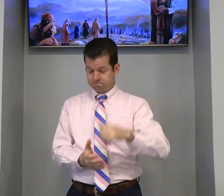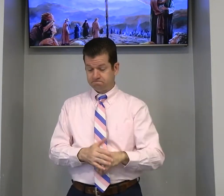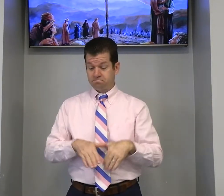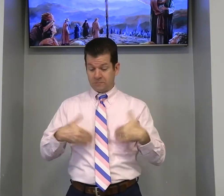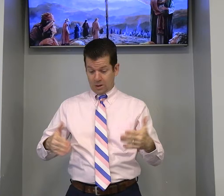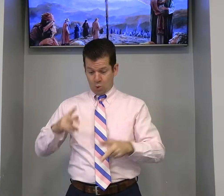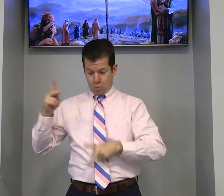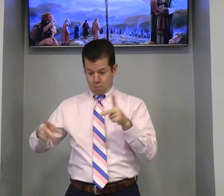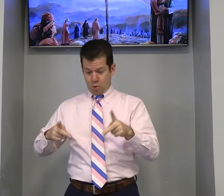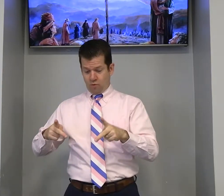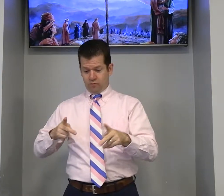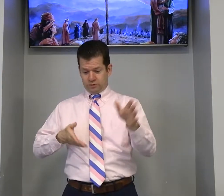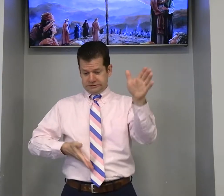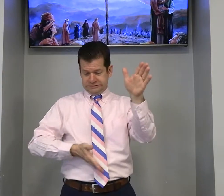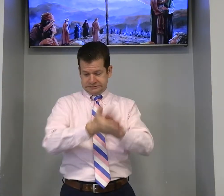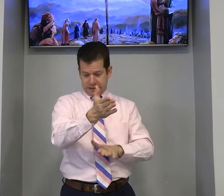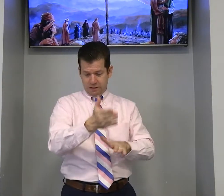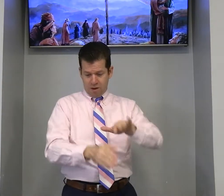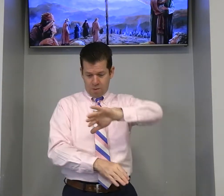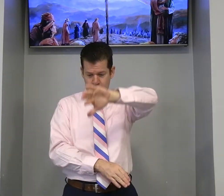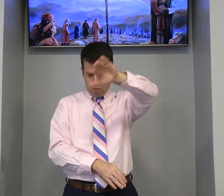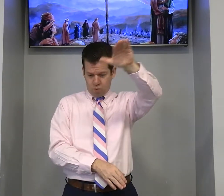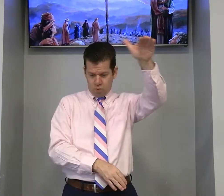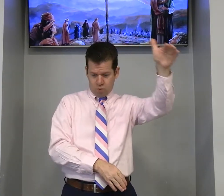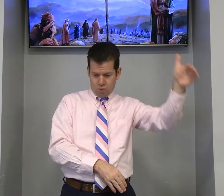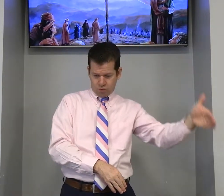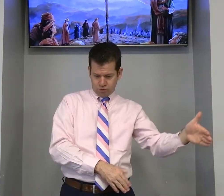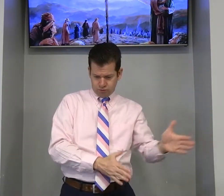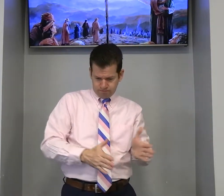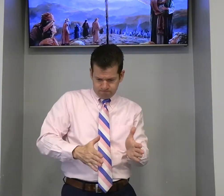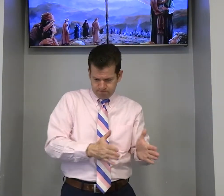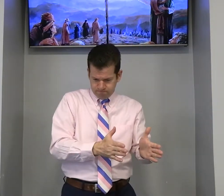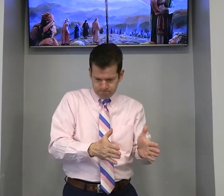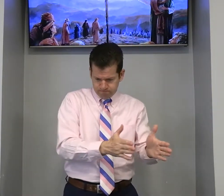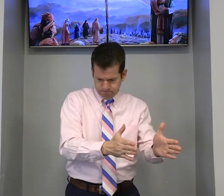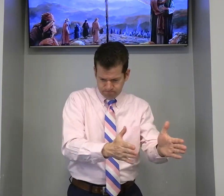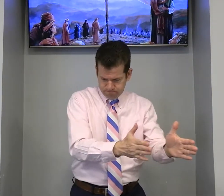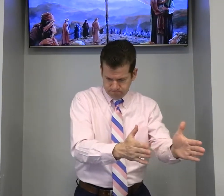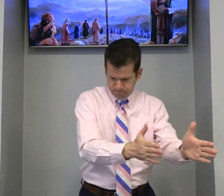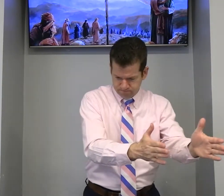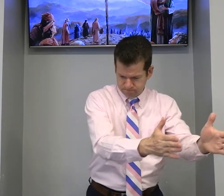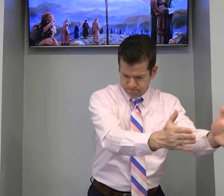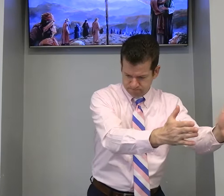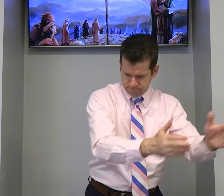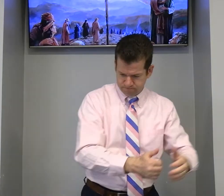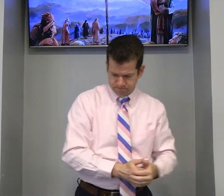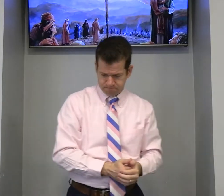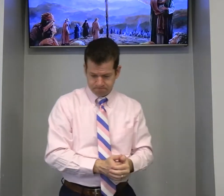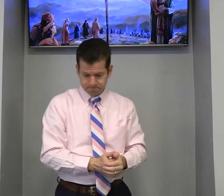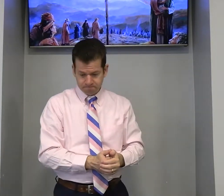versículo 4. E o povo saiu na montanha seguindo o caminho,